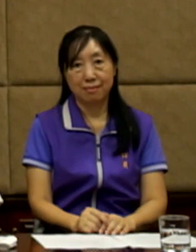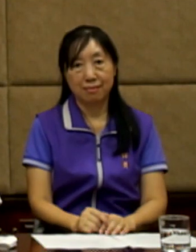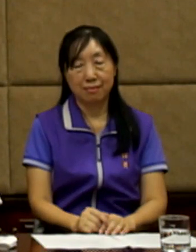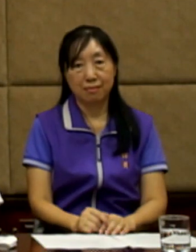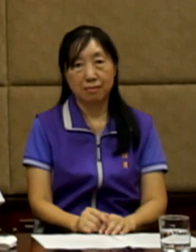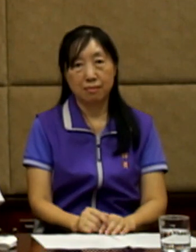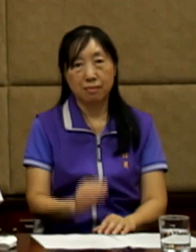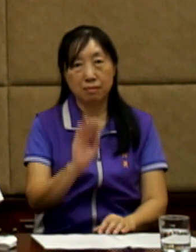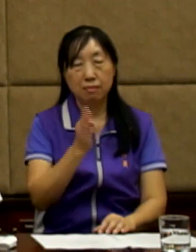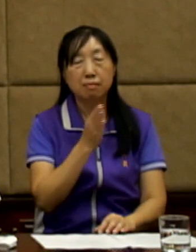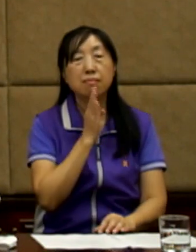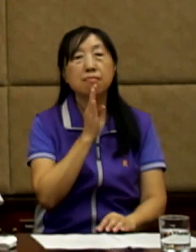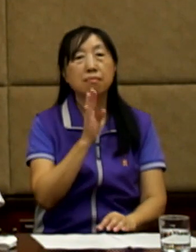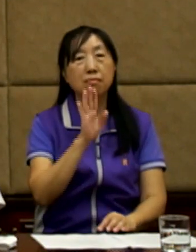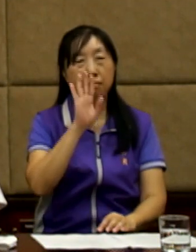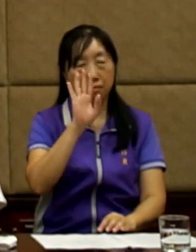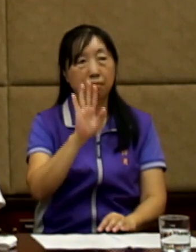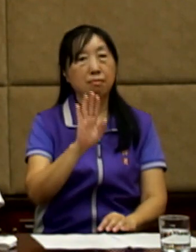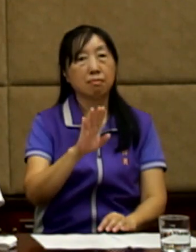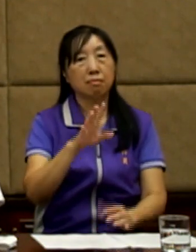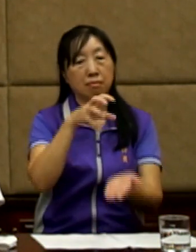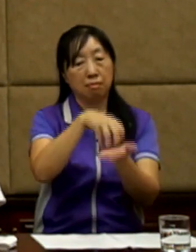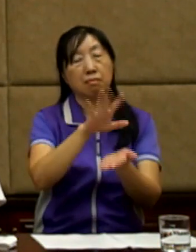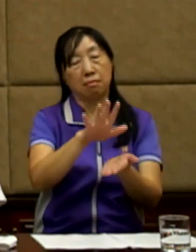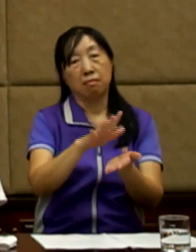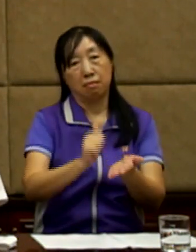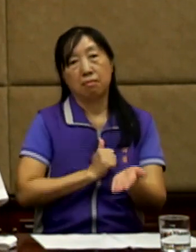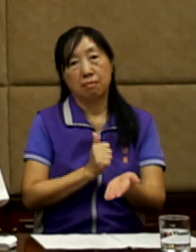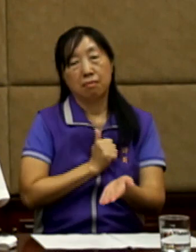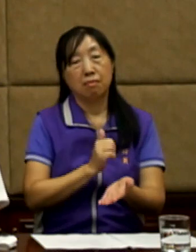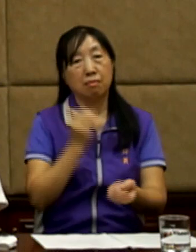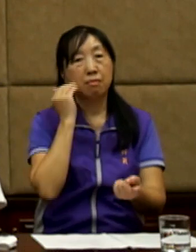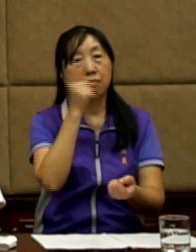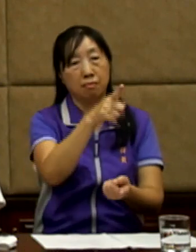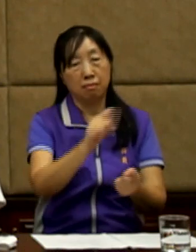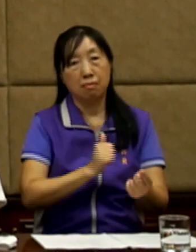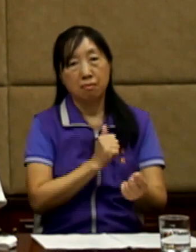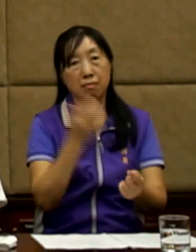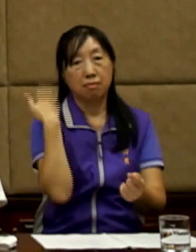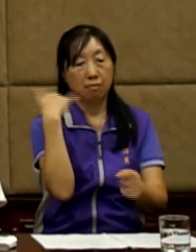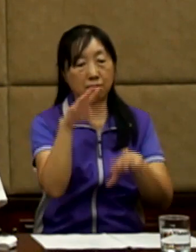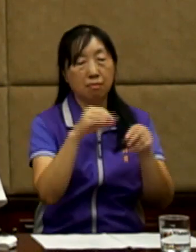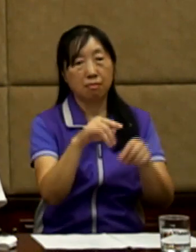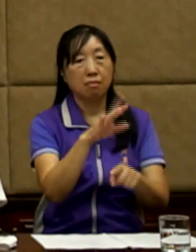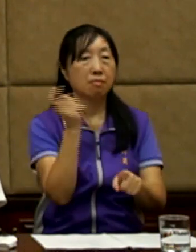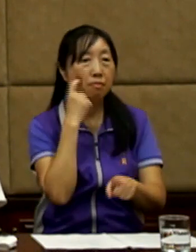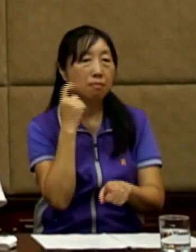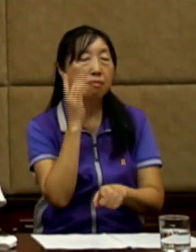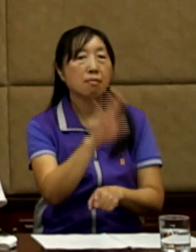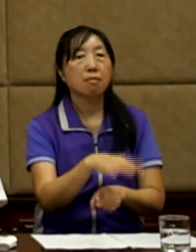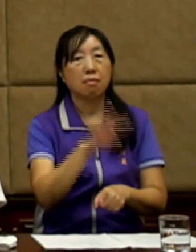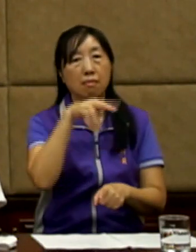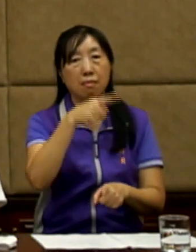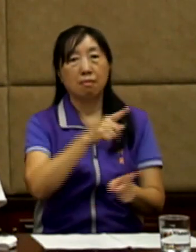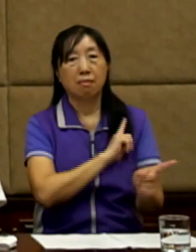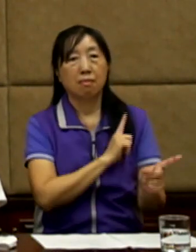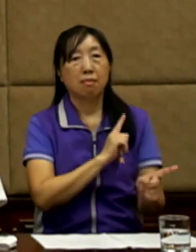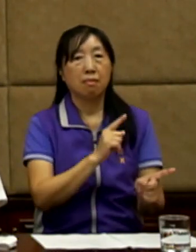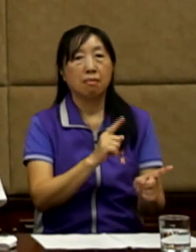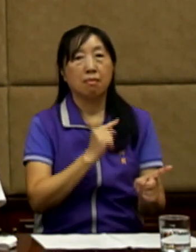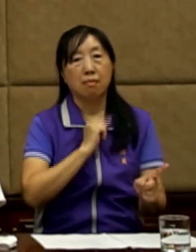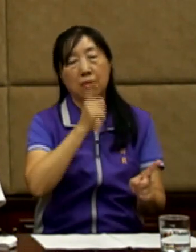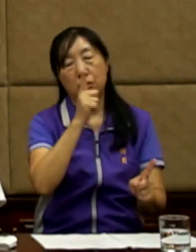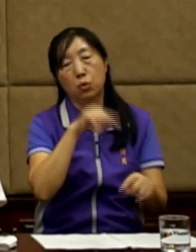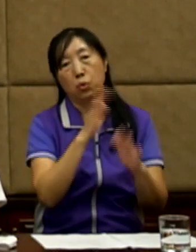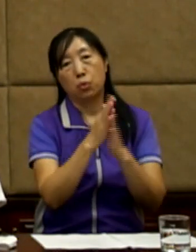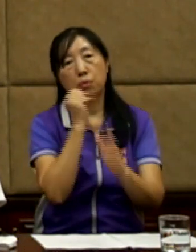但是有一些是事实啊，就是说他假使是提供不实的资讯或违反他的承诺这个部分是事